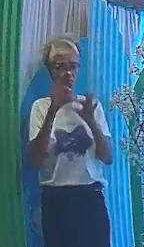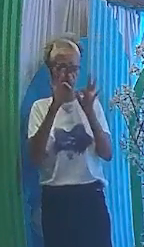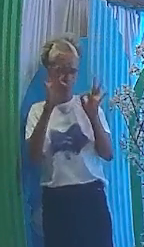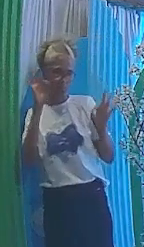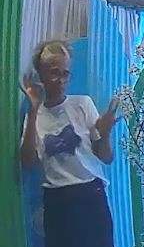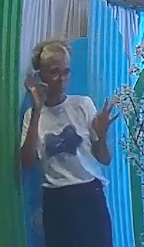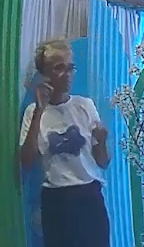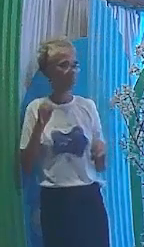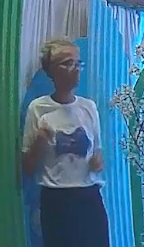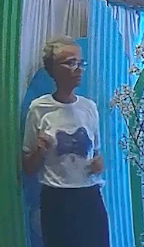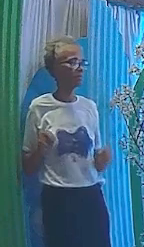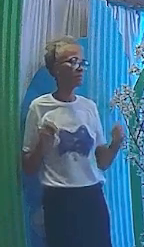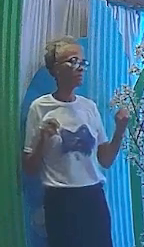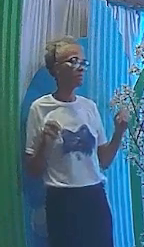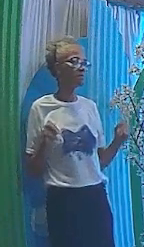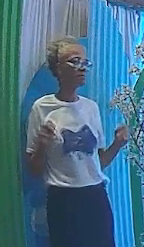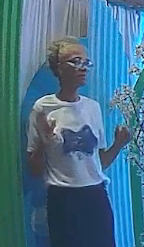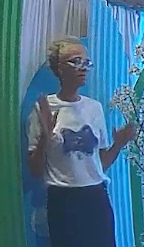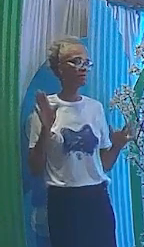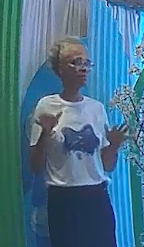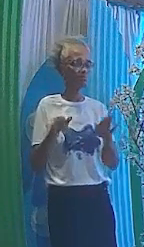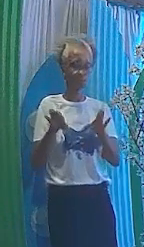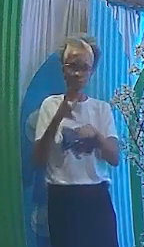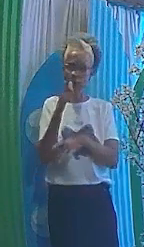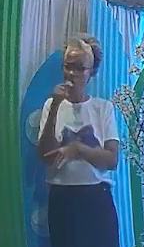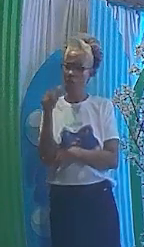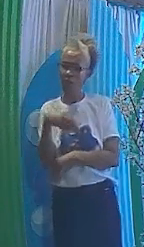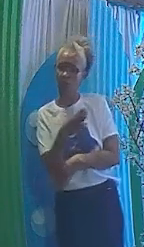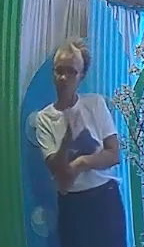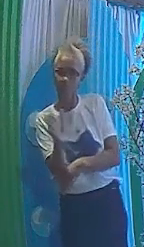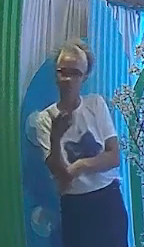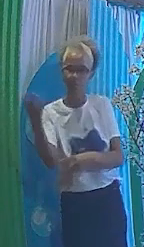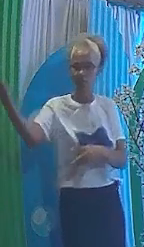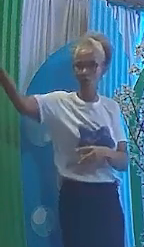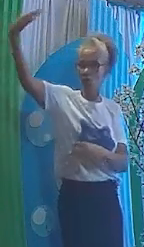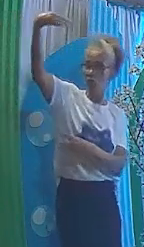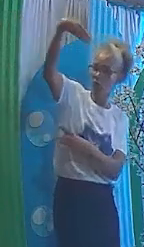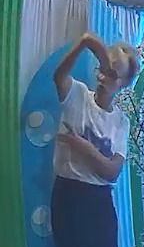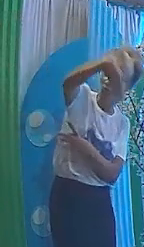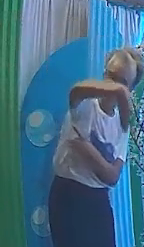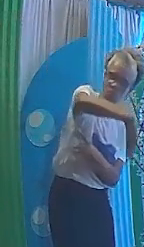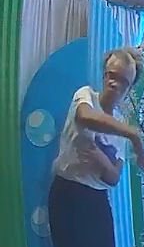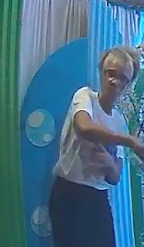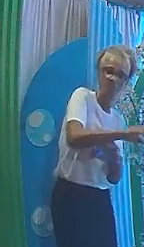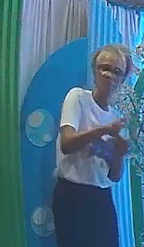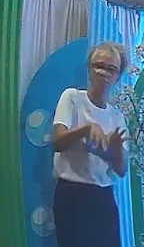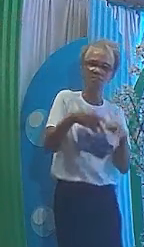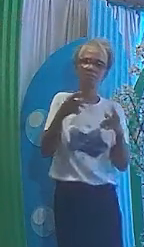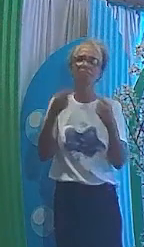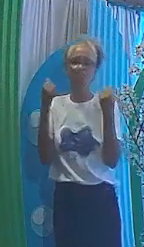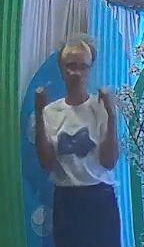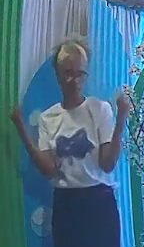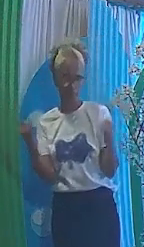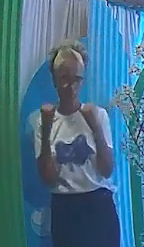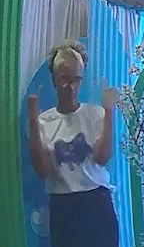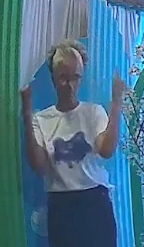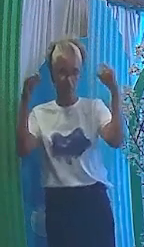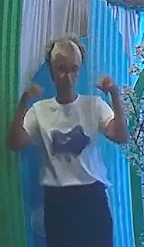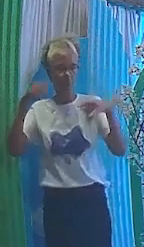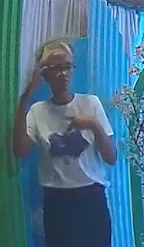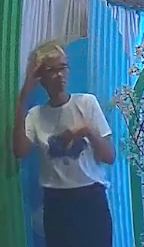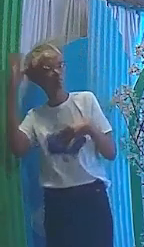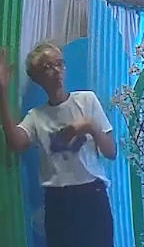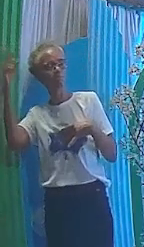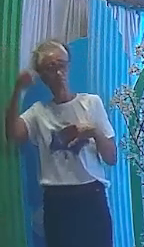trazem. Ancoradas nos mares, nos rios, nas cachoeiras, personagens indispensáveis do nosso próprio imaginário